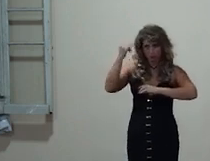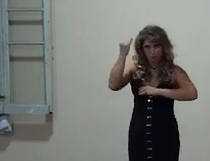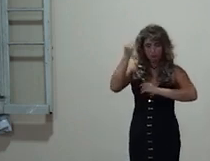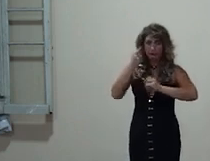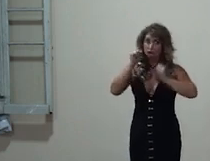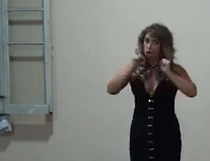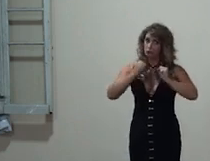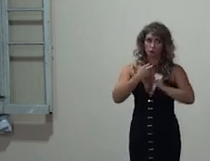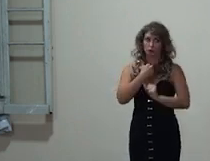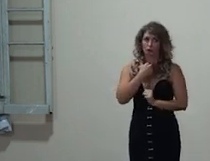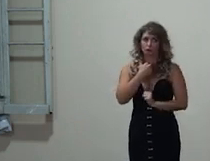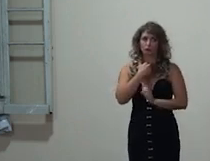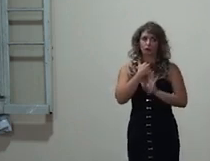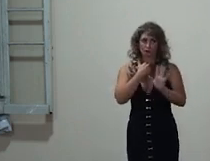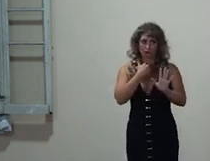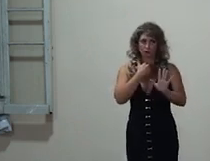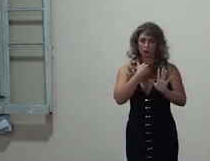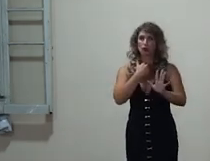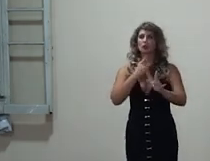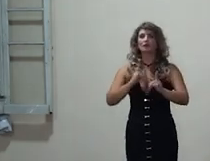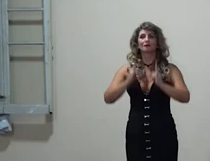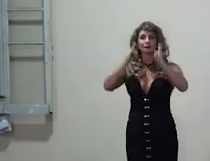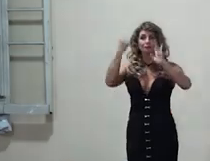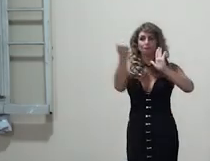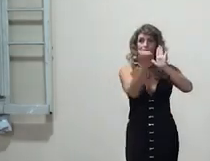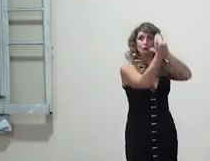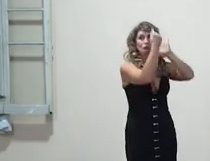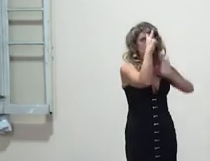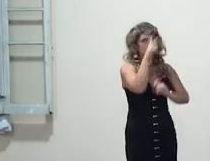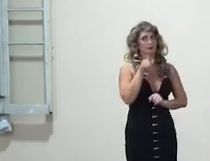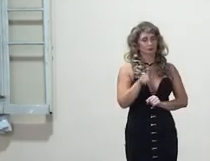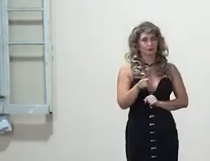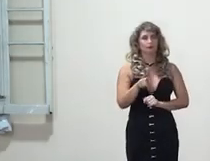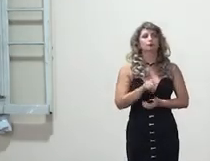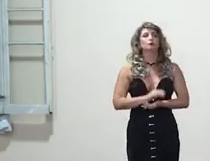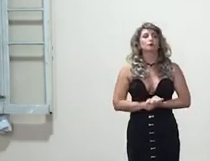coisas, em patrimônio histórico.